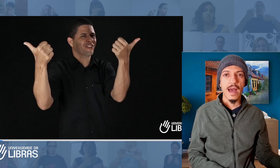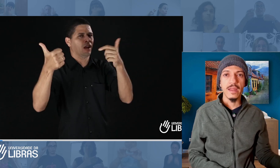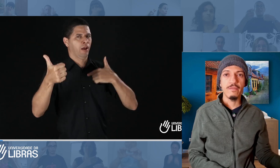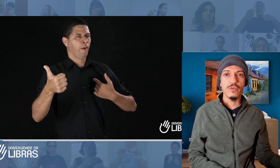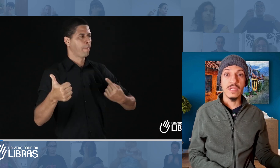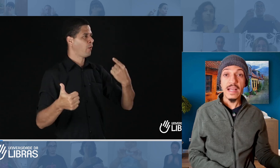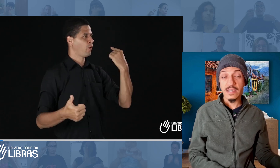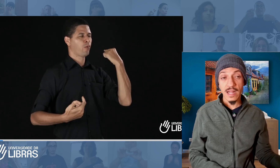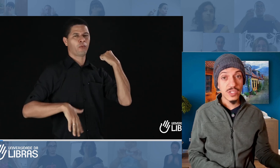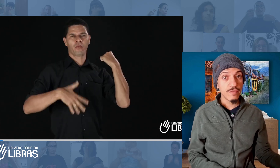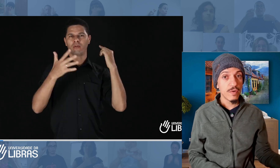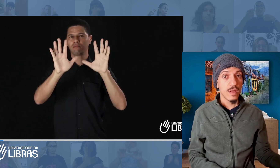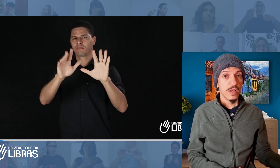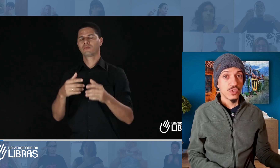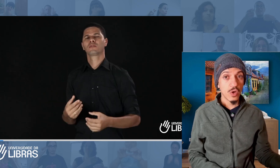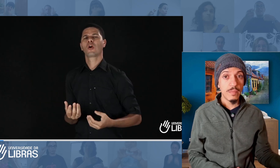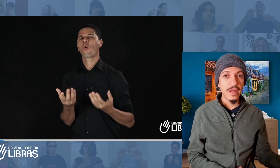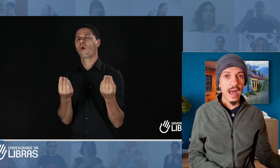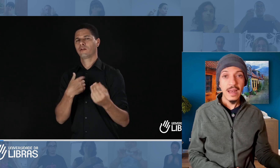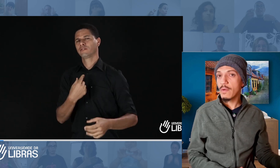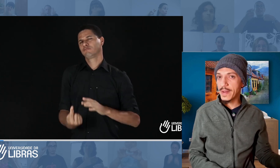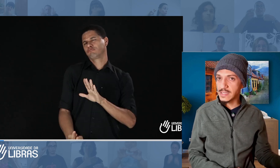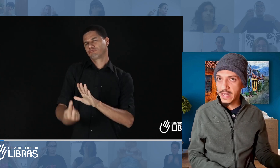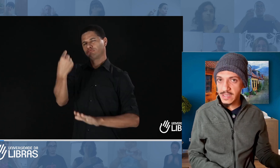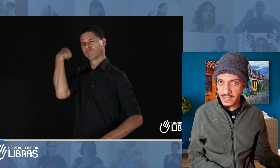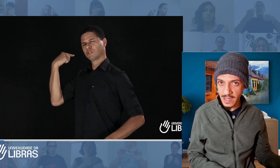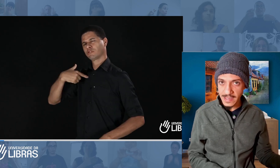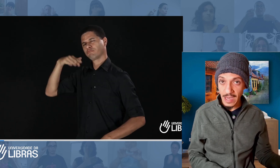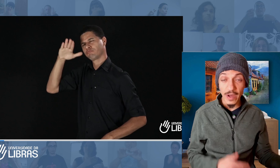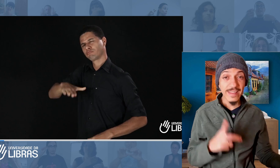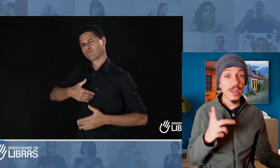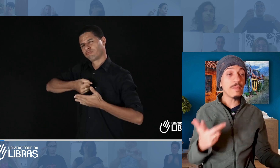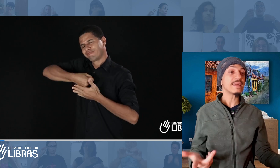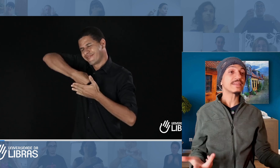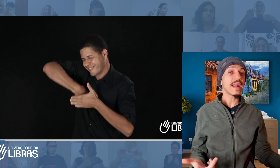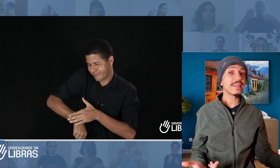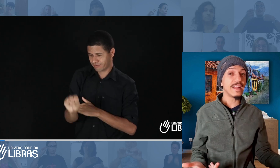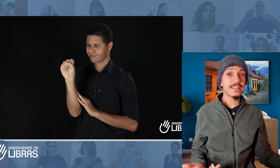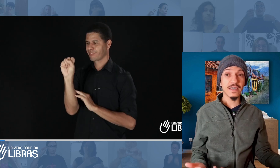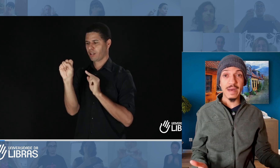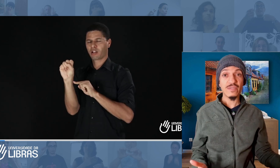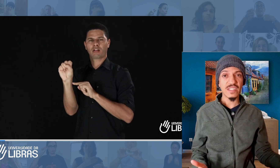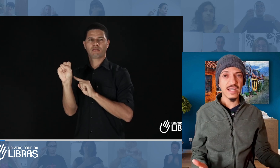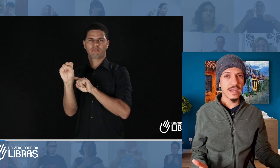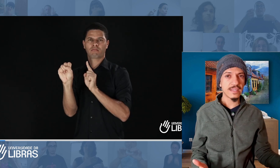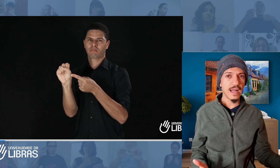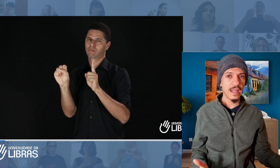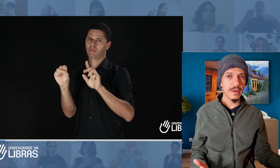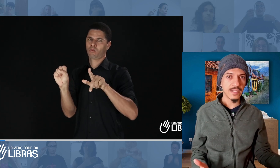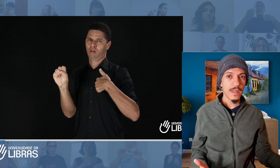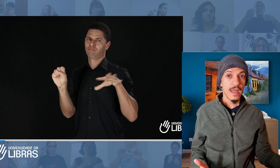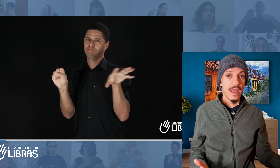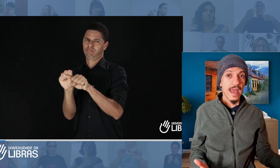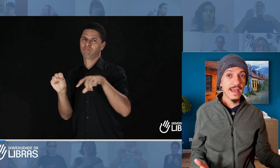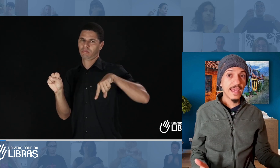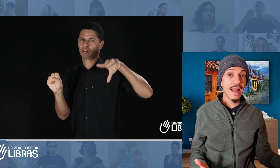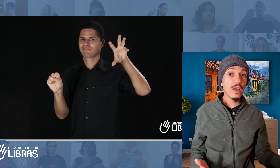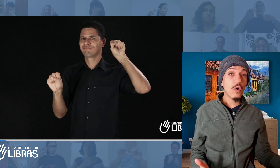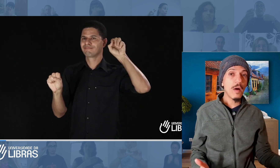nível legislativo sobre a língua brasileira de sinais. Agora, tem uma das características mais fascinantes da Libras, é que ela incorpora